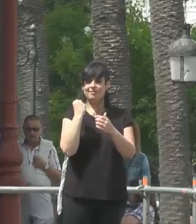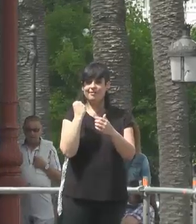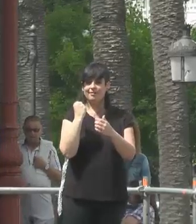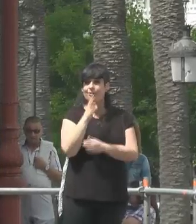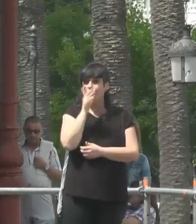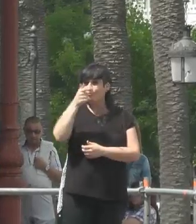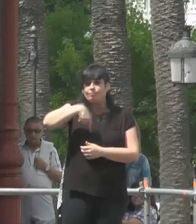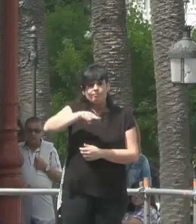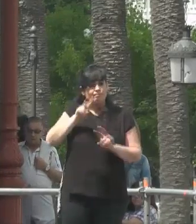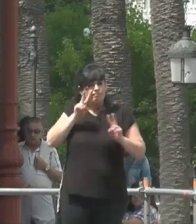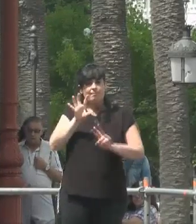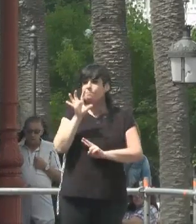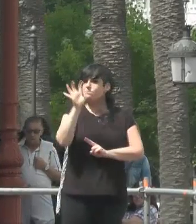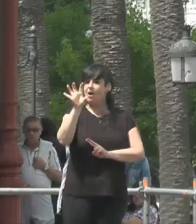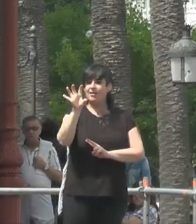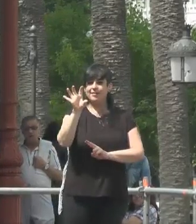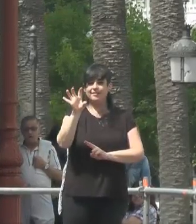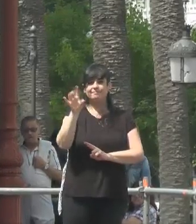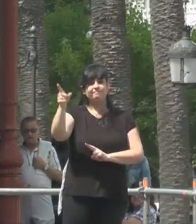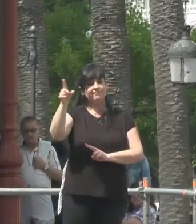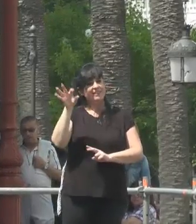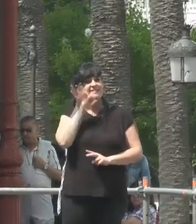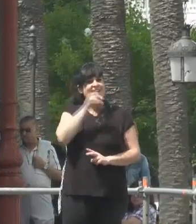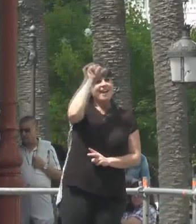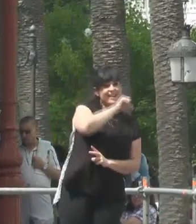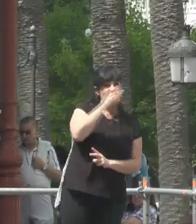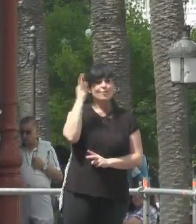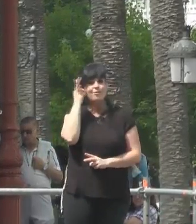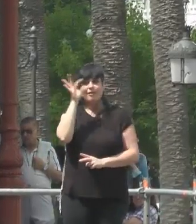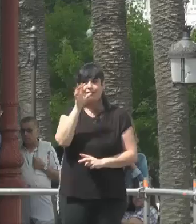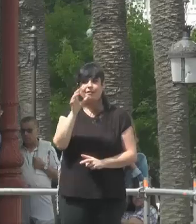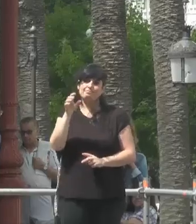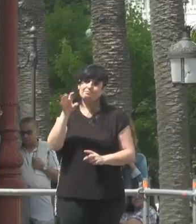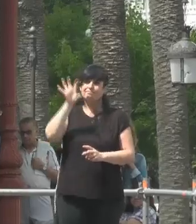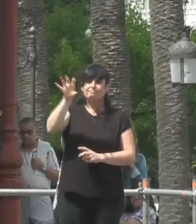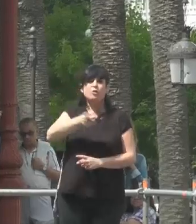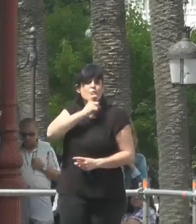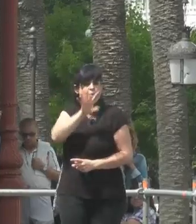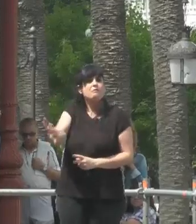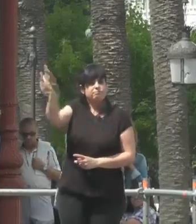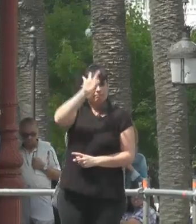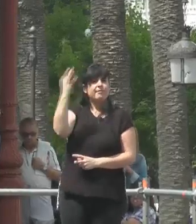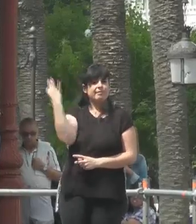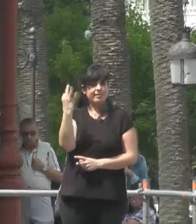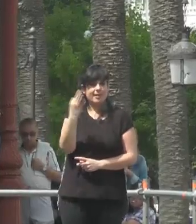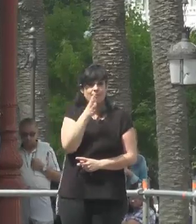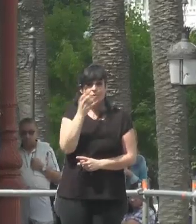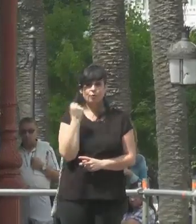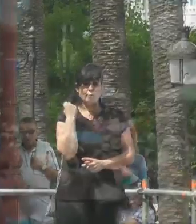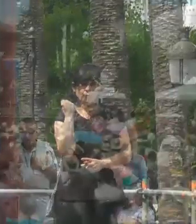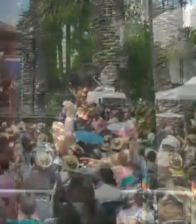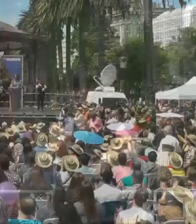este país debe de ser o que decidan os galegos e as galegas. As forzas da esquerda,